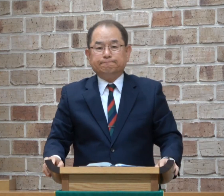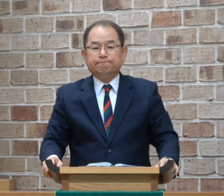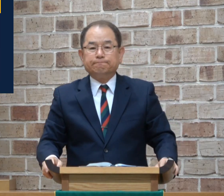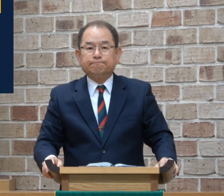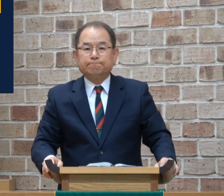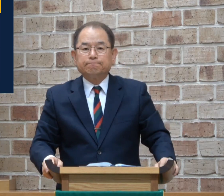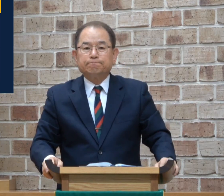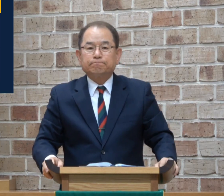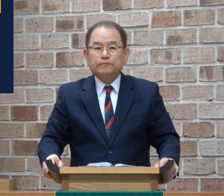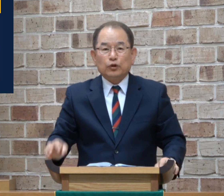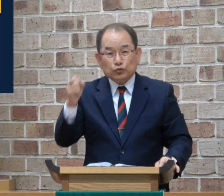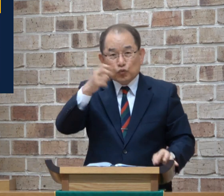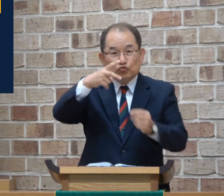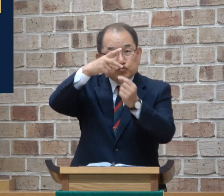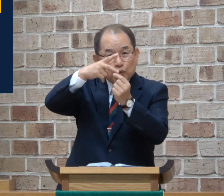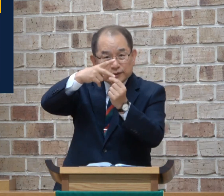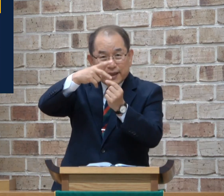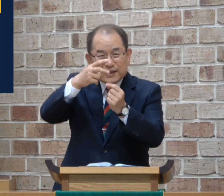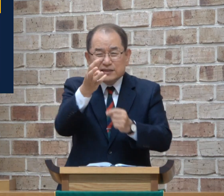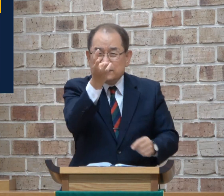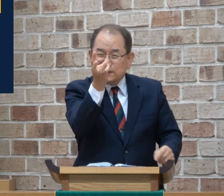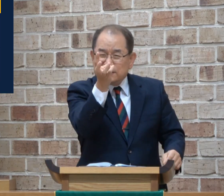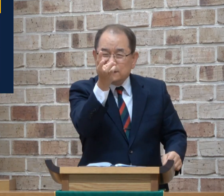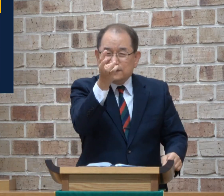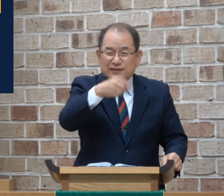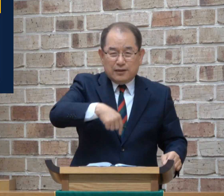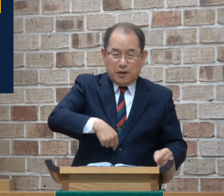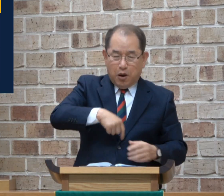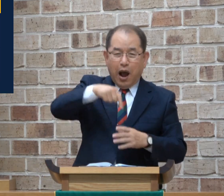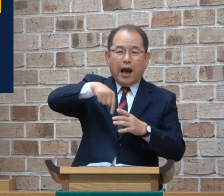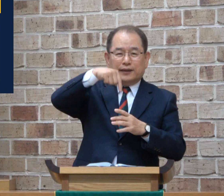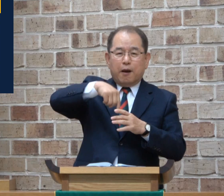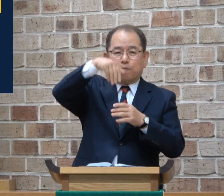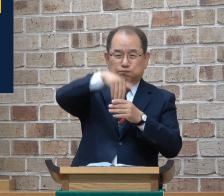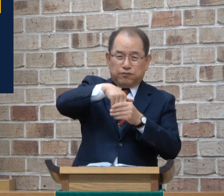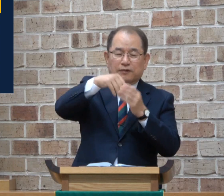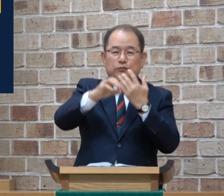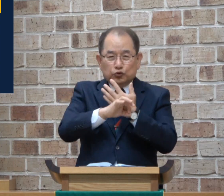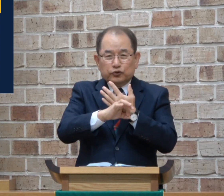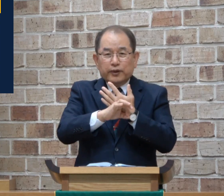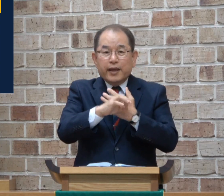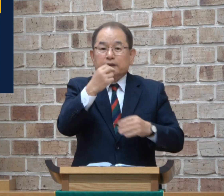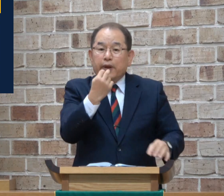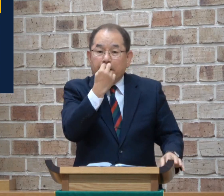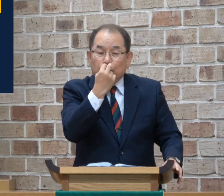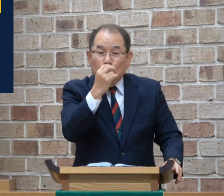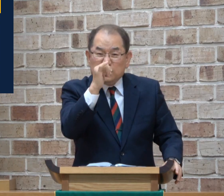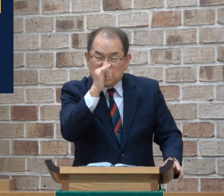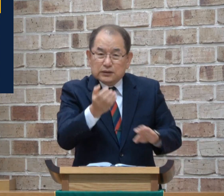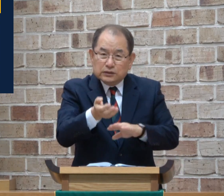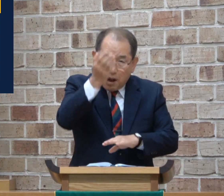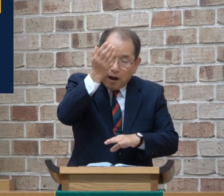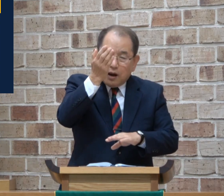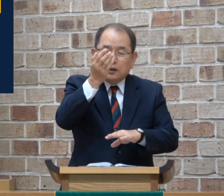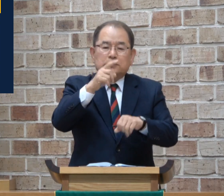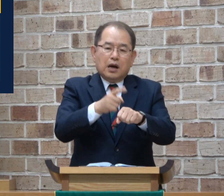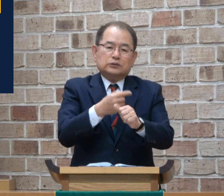두 번째, 그 씨앗은 우리 안에서 생명이 있기 때문에 성장하게 됩니다.